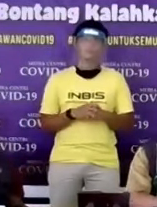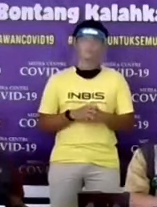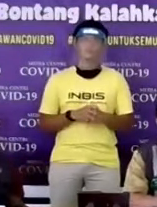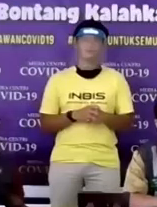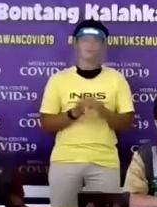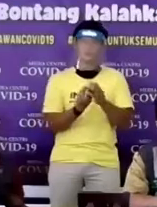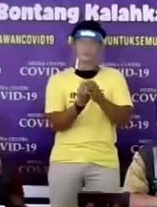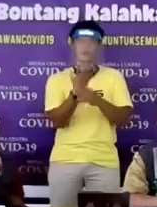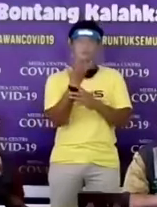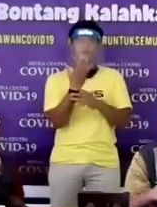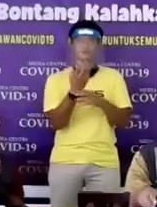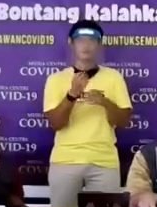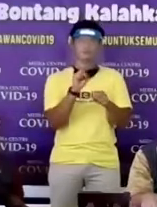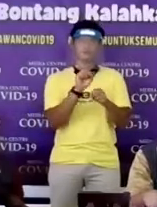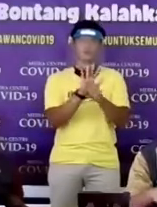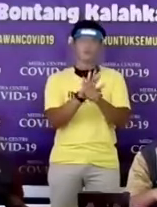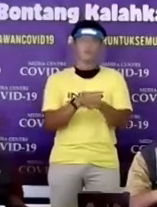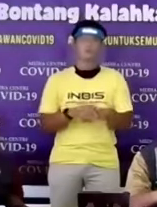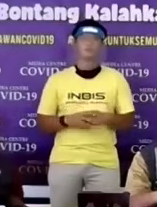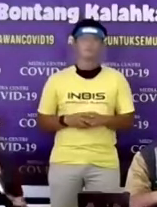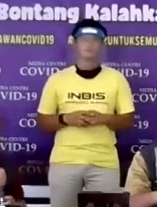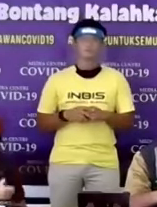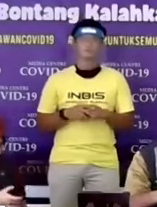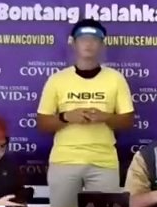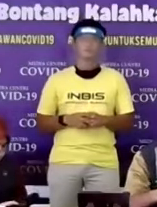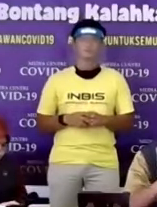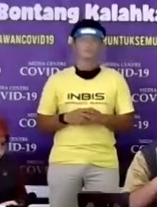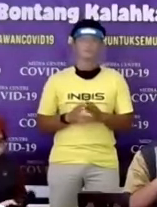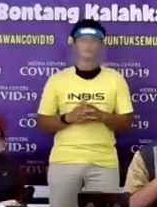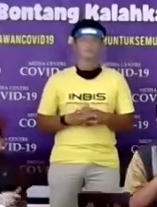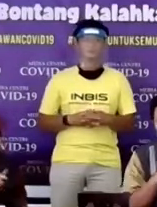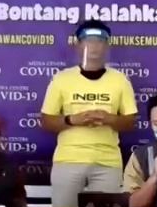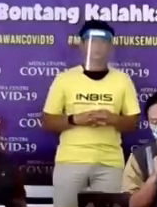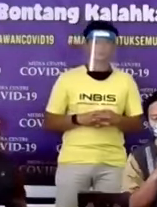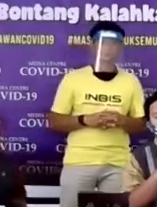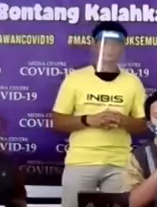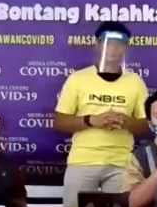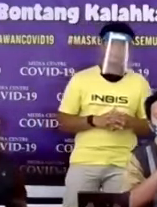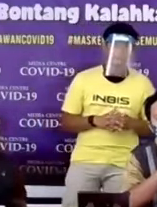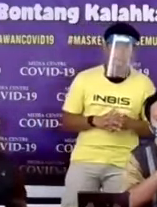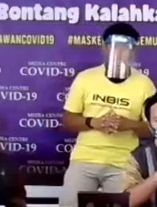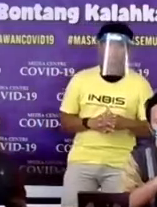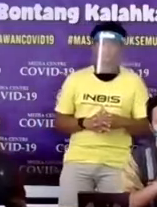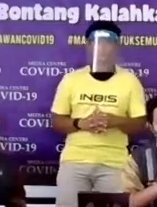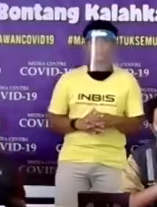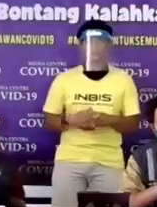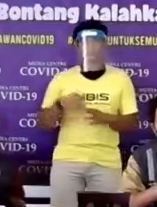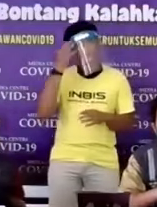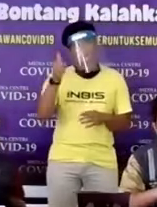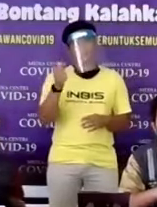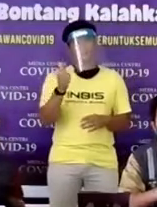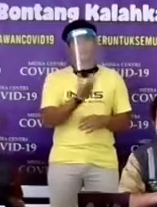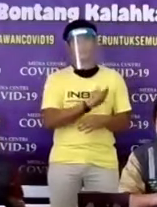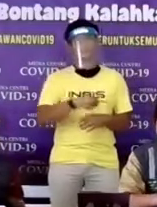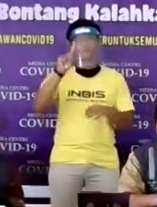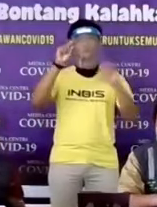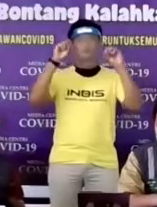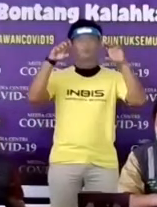di kota kita kepada bapak adi permana kami persilahkan ning terima kasih assalamualaikum warahmatullah